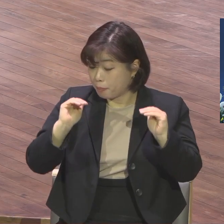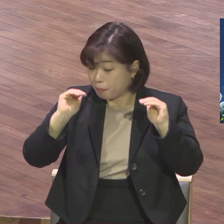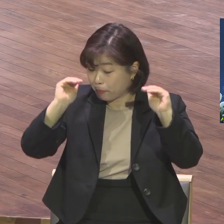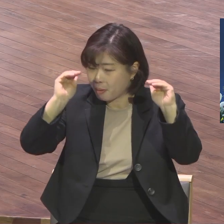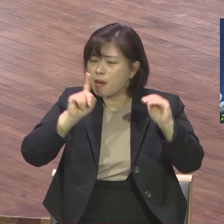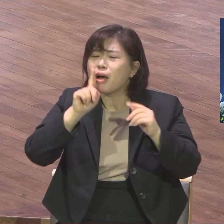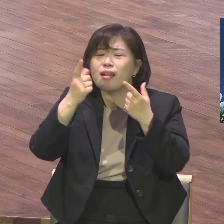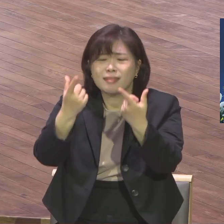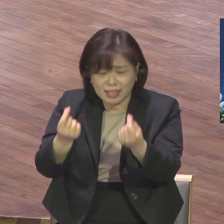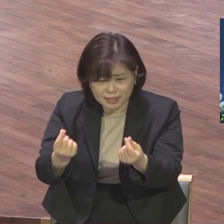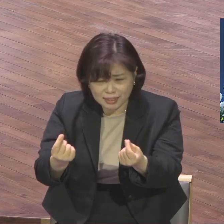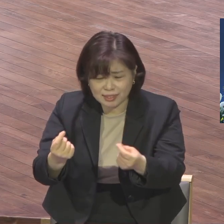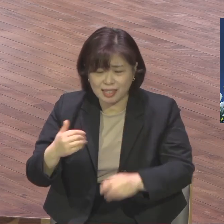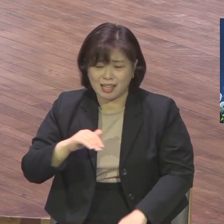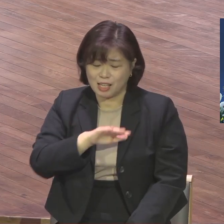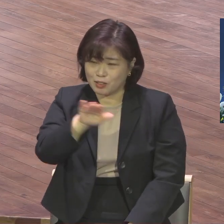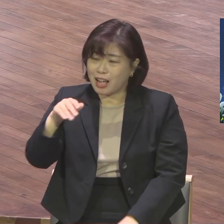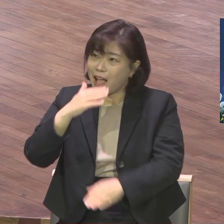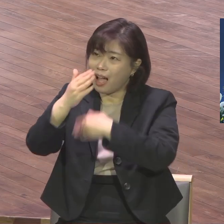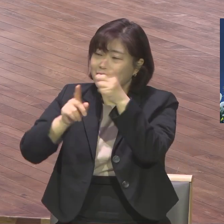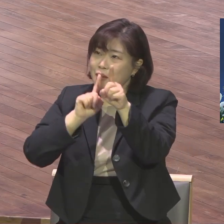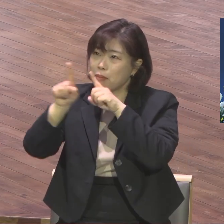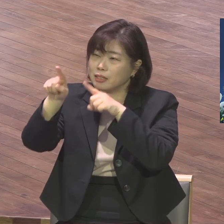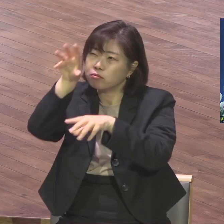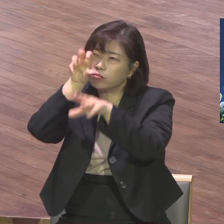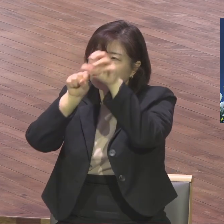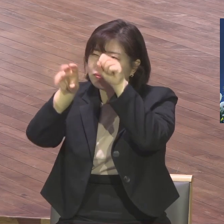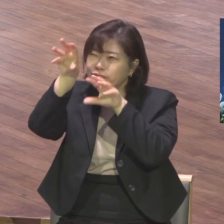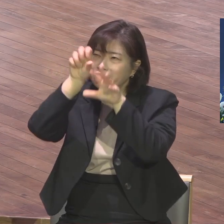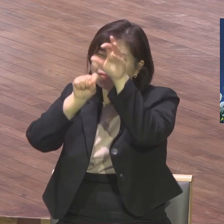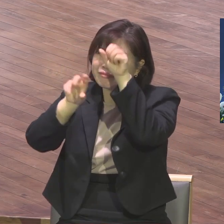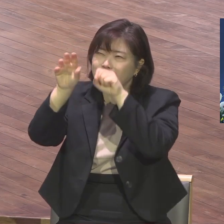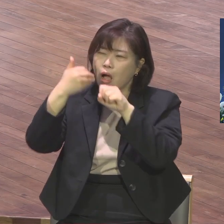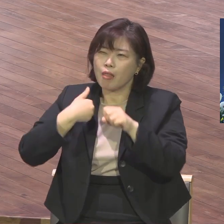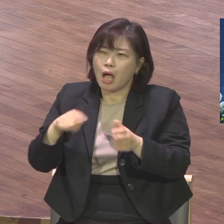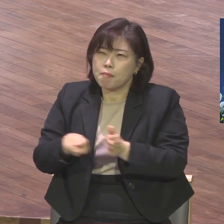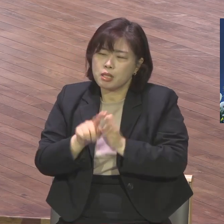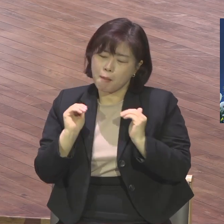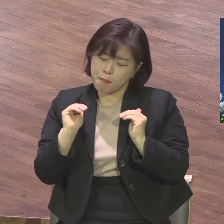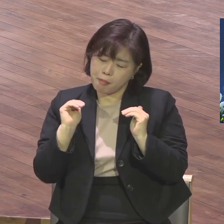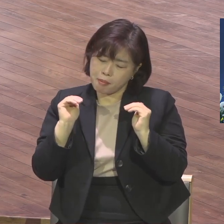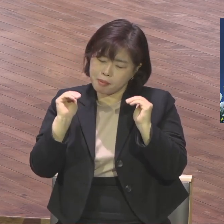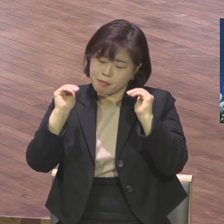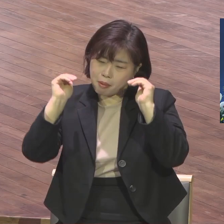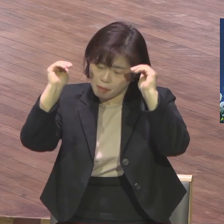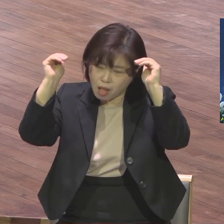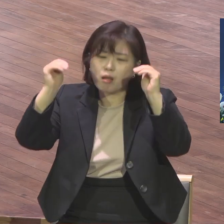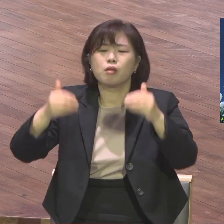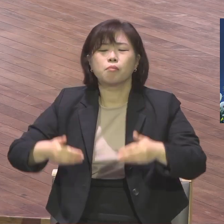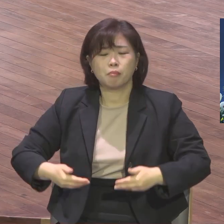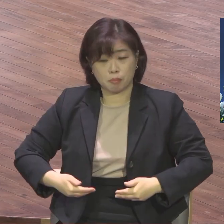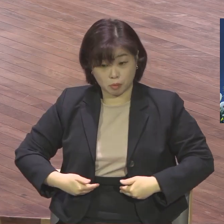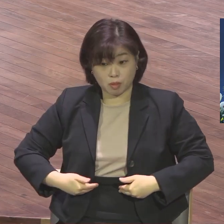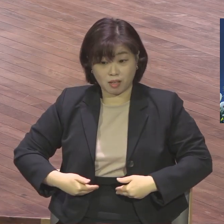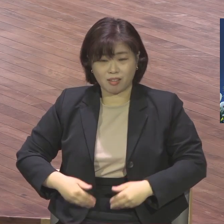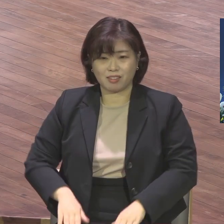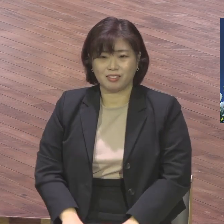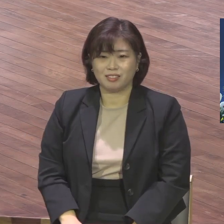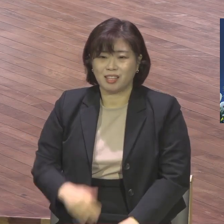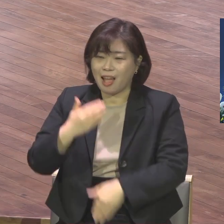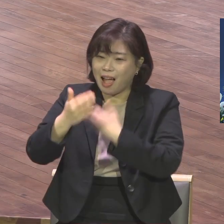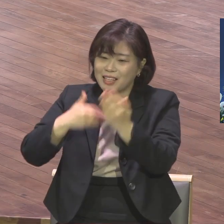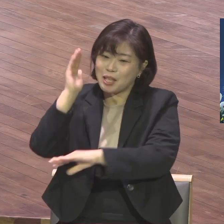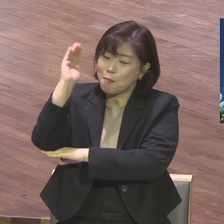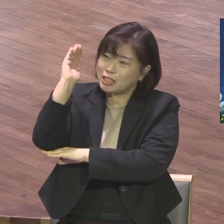자라가라. 말씀을 먹으면서 예배 드리면서 자꾸 예배 드리면 드릴수록 예배 시간에 언약 잡고 그 말씀 잡고 기도할 때는